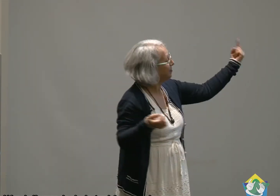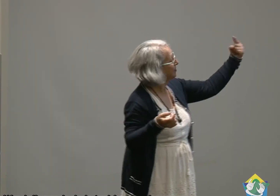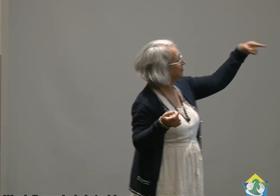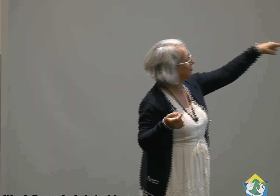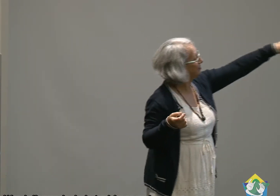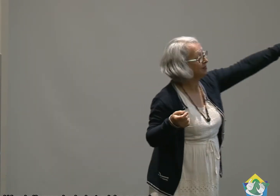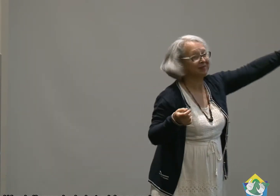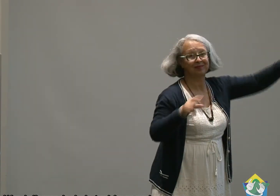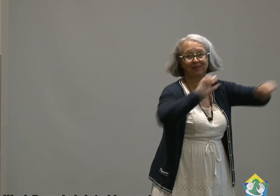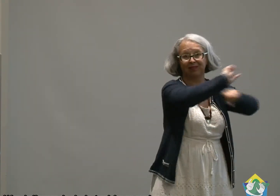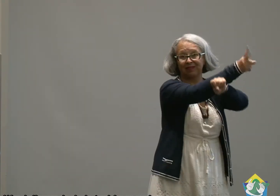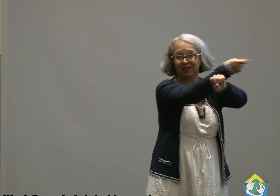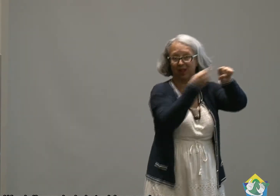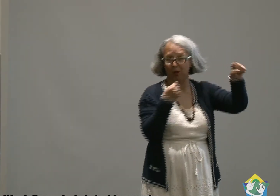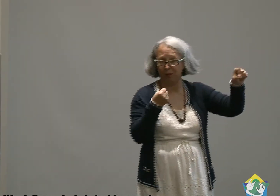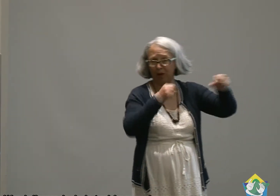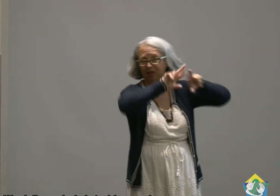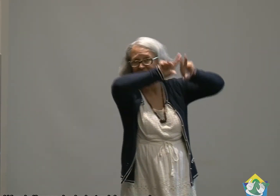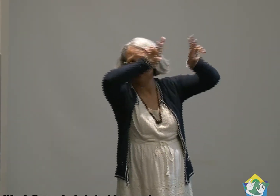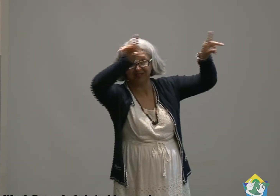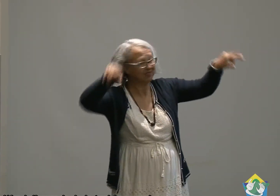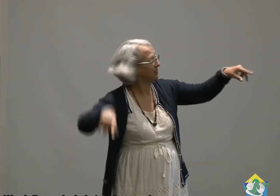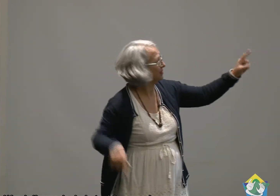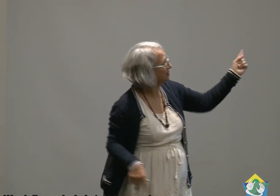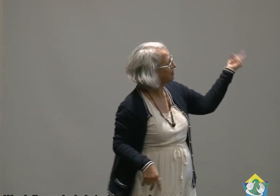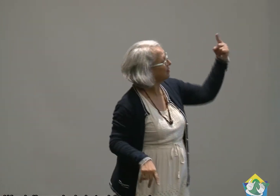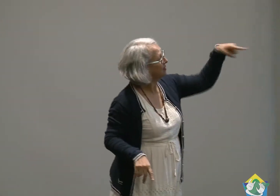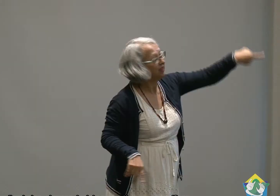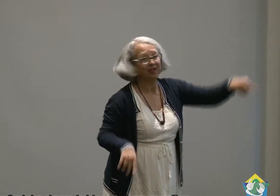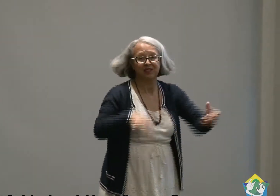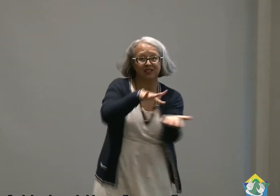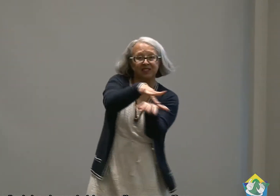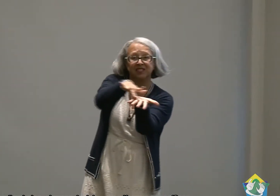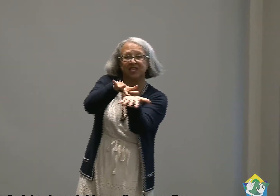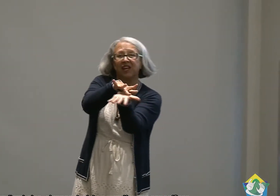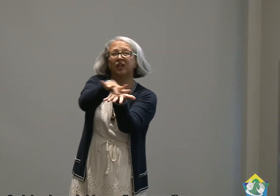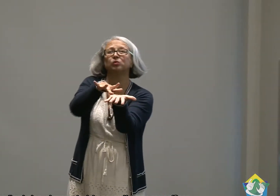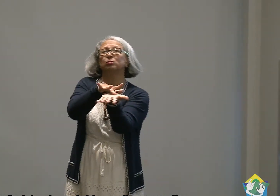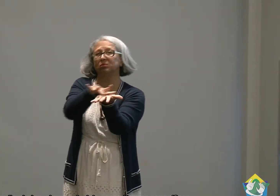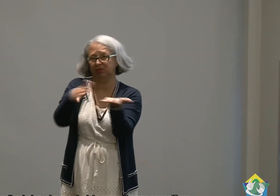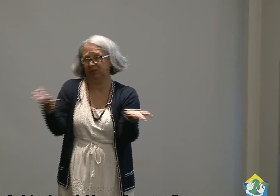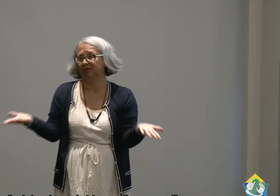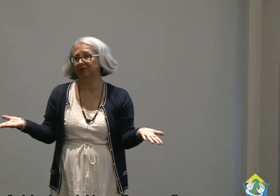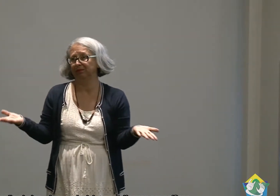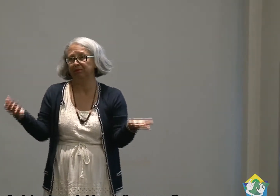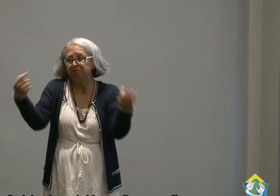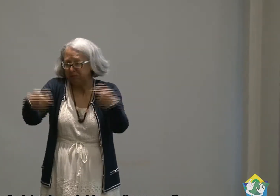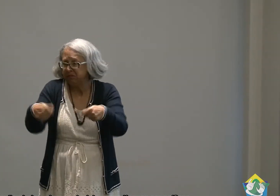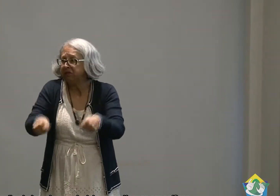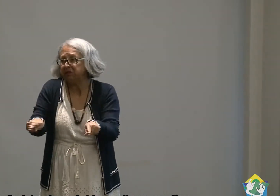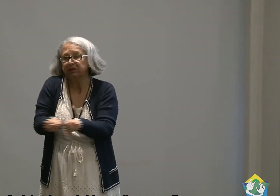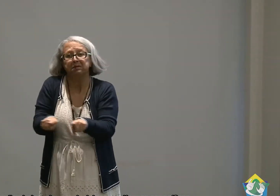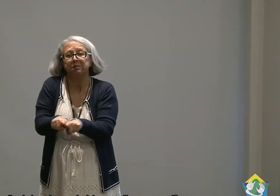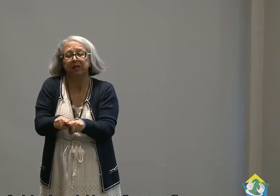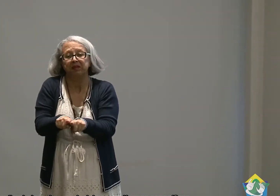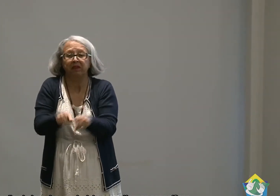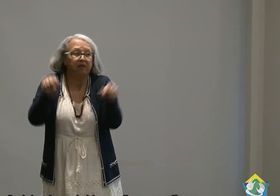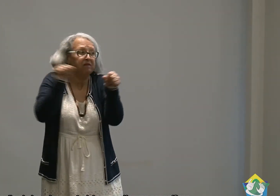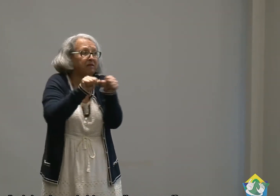A língua de sinais. Além da língua de sinais, também o sul dos negros, quilombolas, ciganos. Incluiu essas